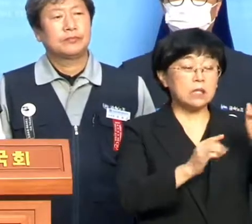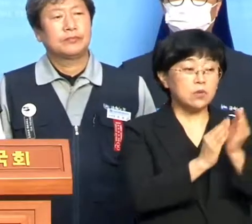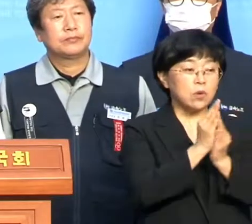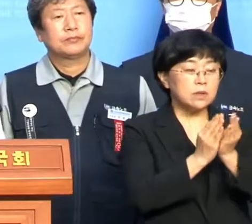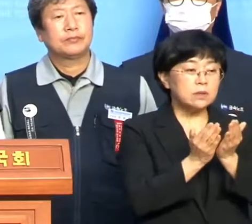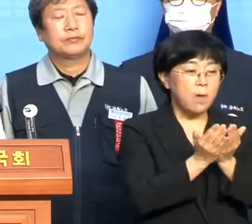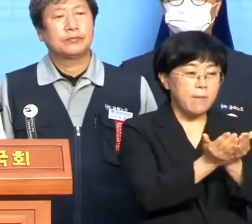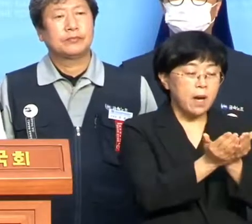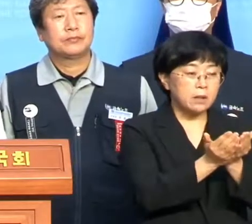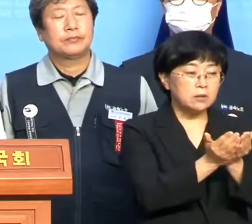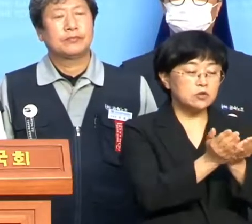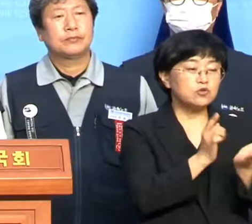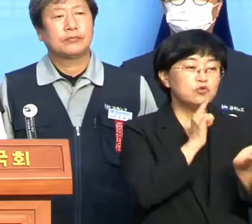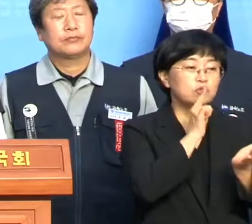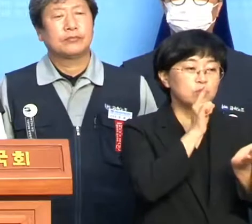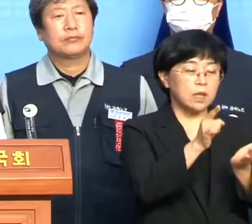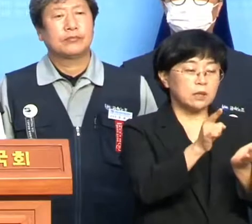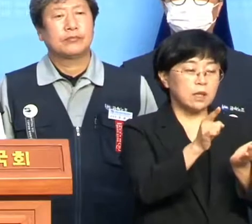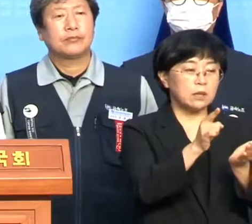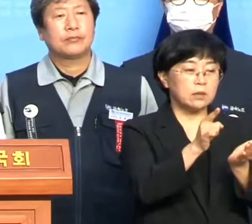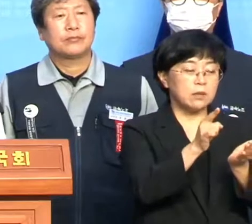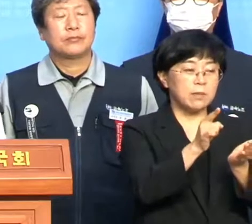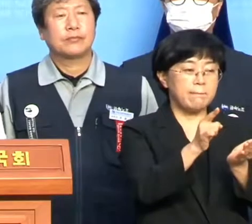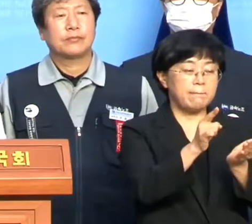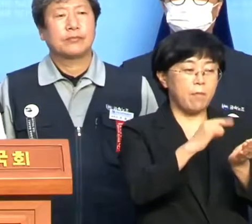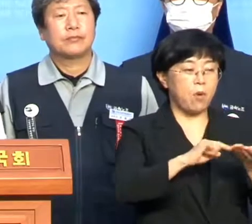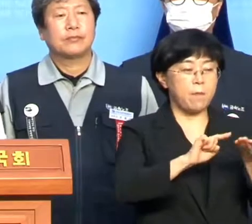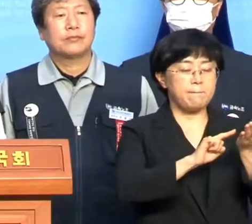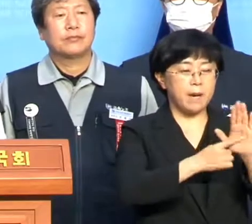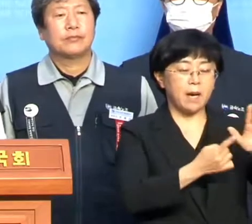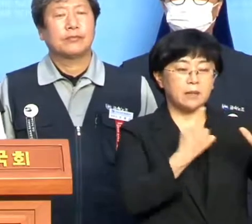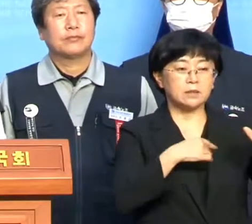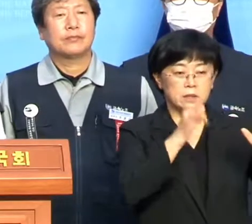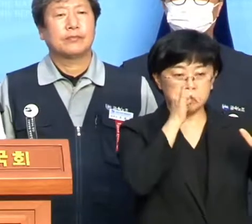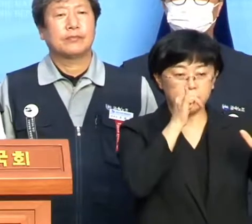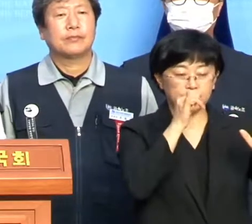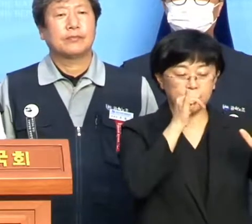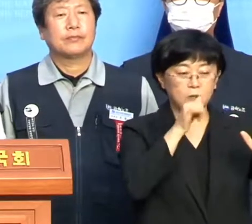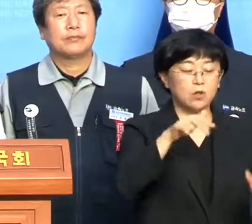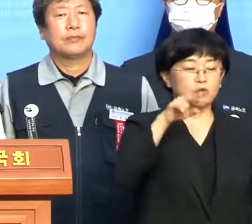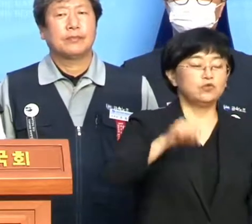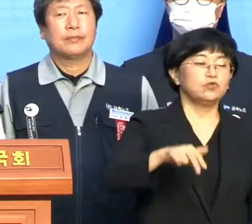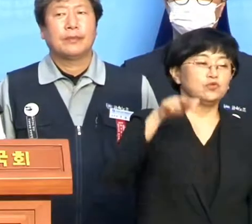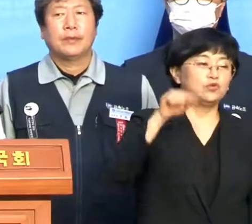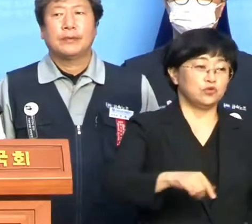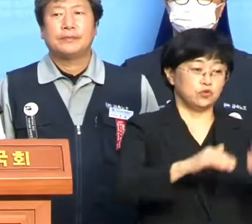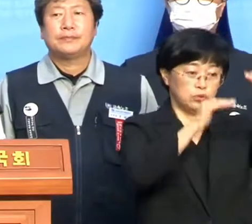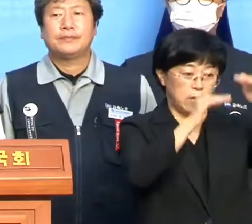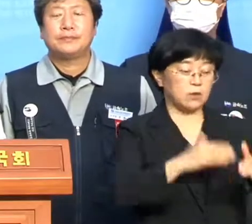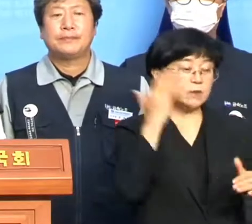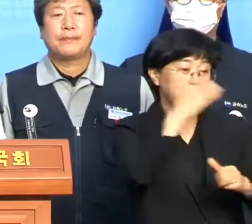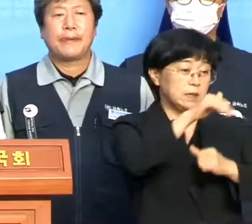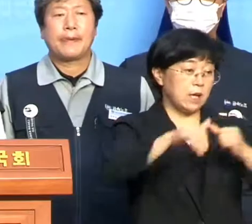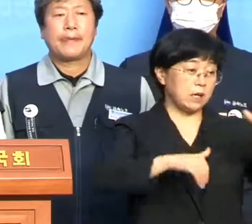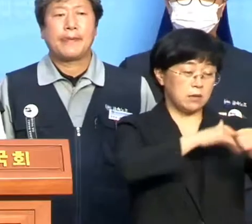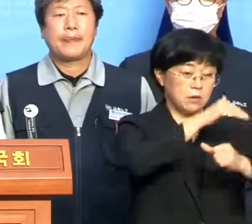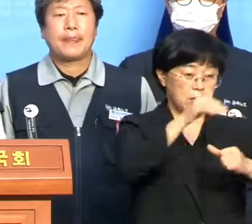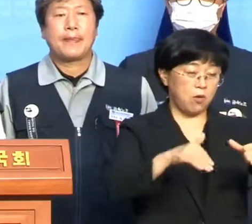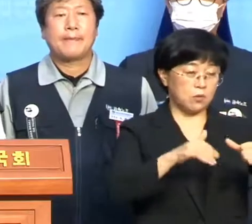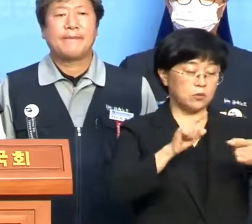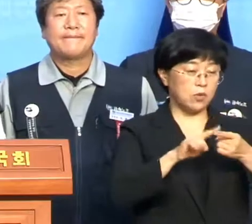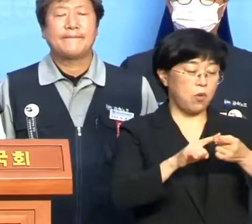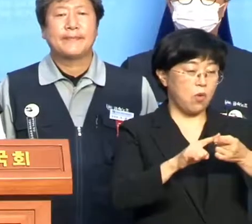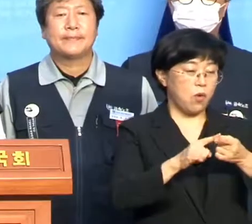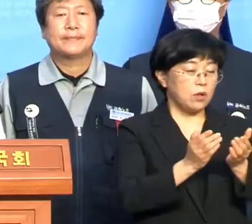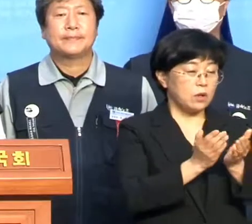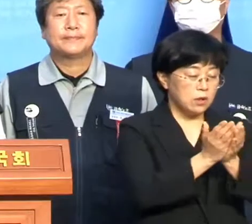수주했다 는 낭보가 주요 기사로 나왔습니다 수주 내용도 친환경 lng 선과 여객